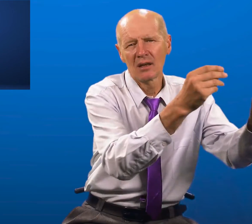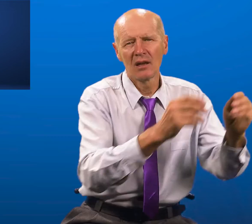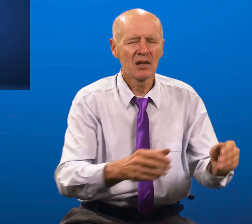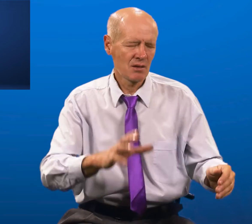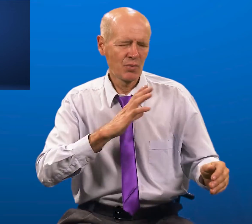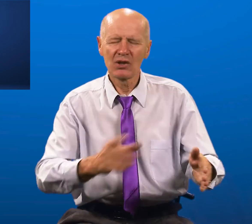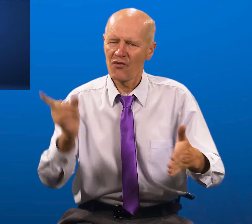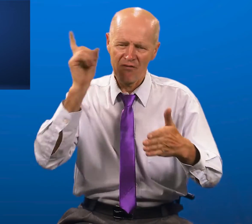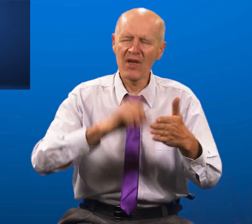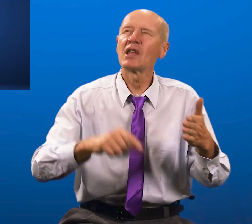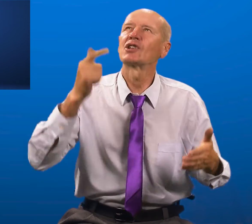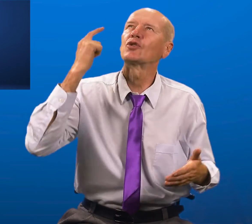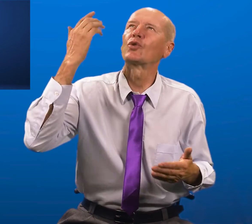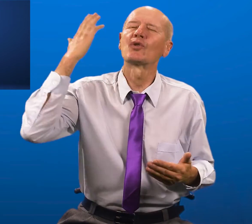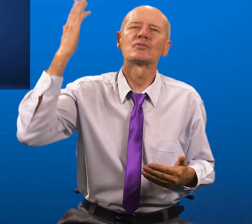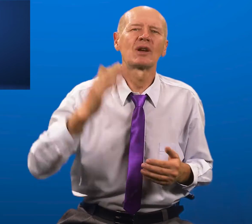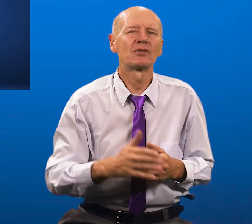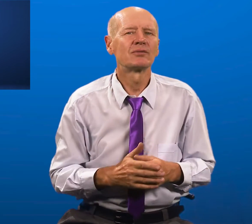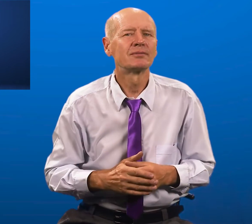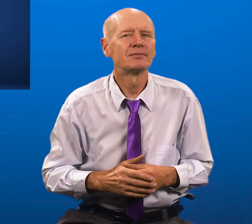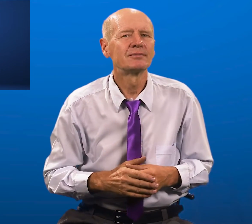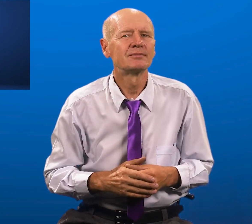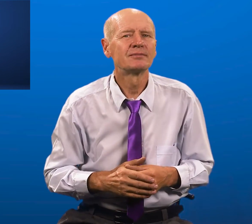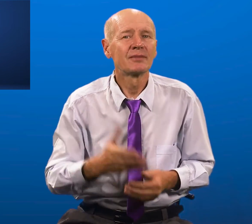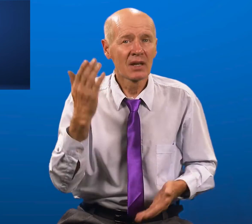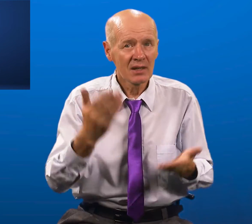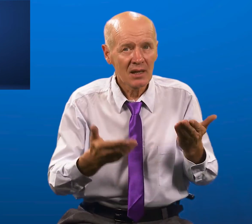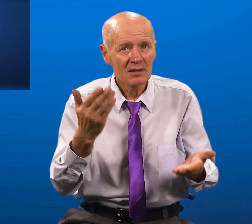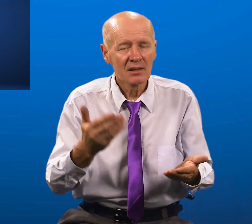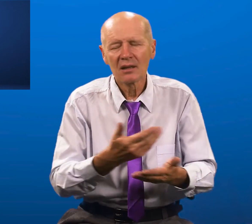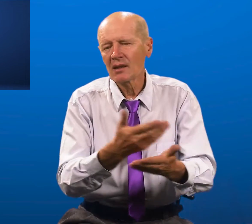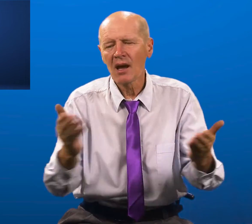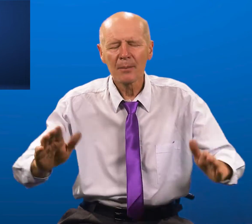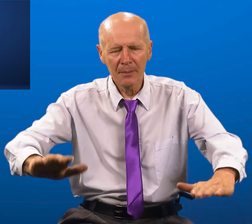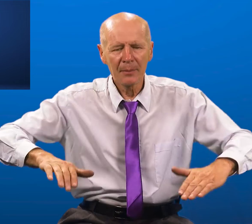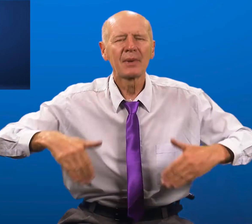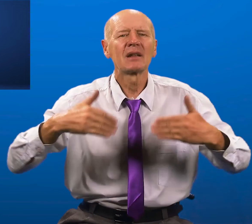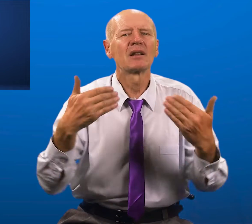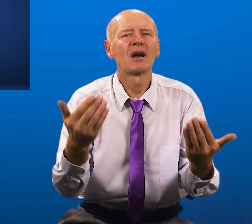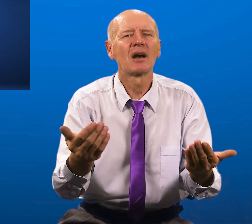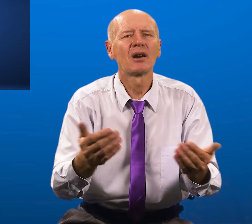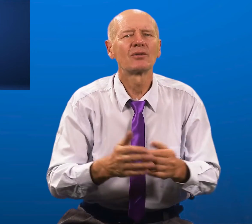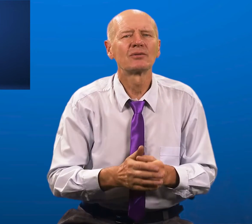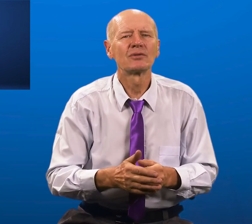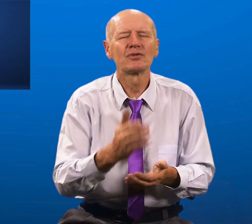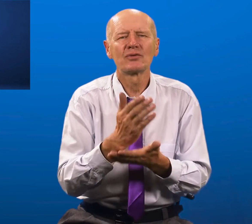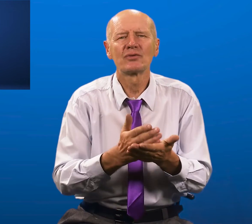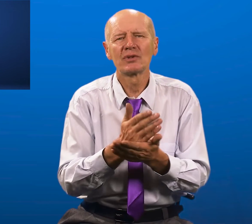Господу. Если нам предлагают